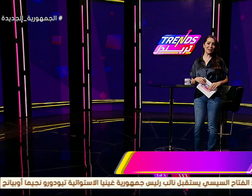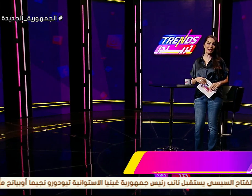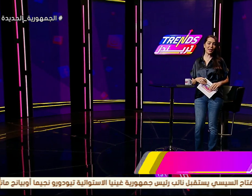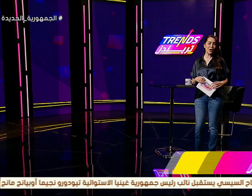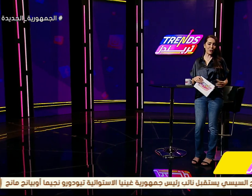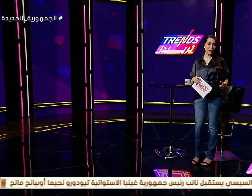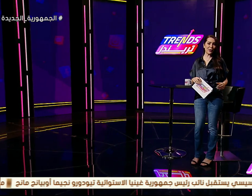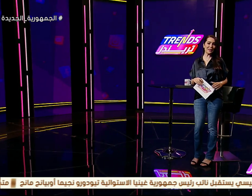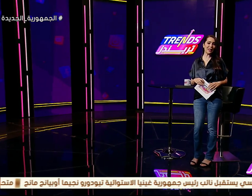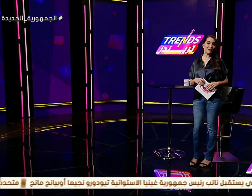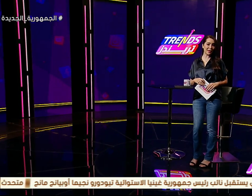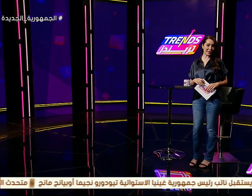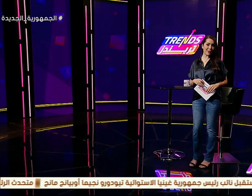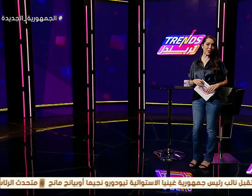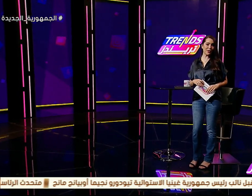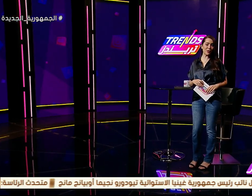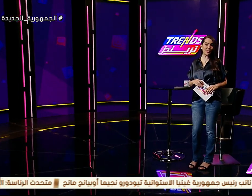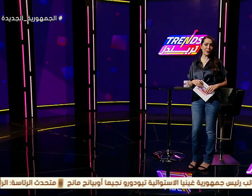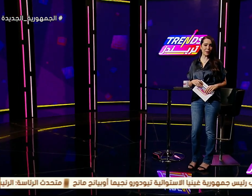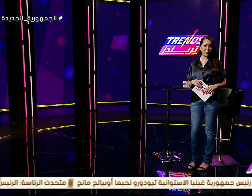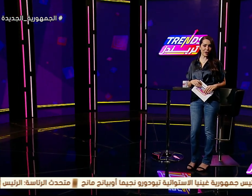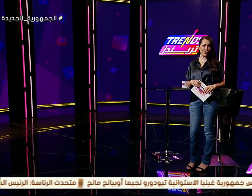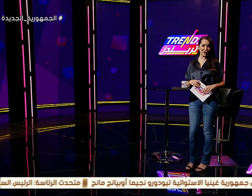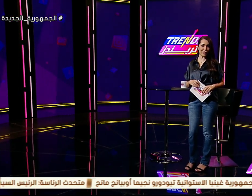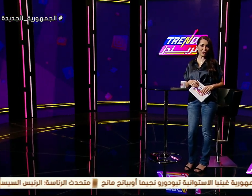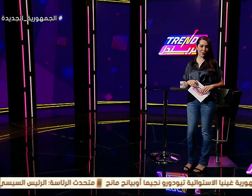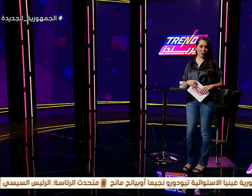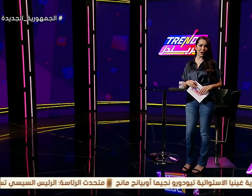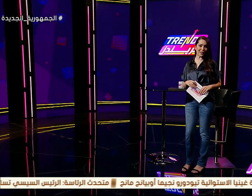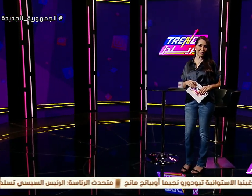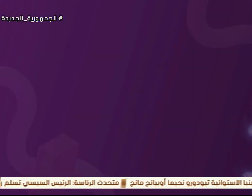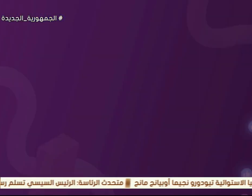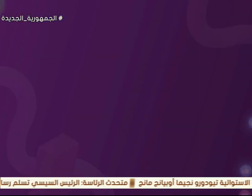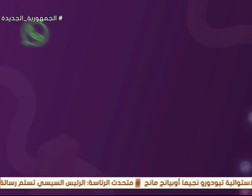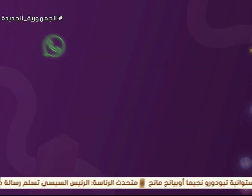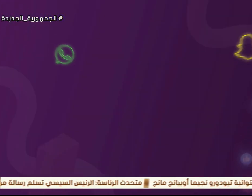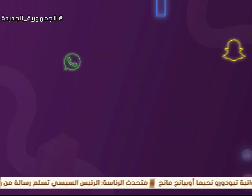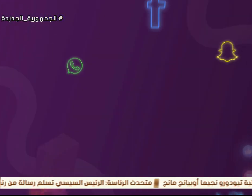ميديا، ودلوقتي هنبدا زي ما عودناكم دايما بفقره ترانز اوف ذا ويك.